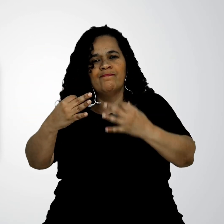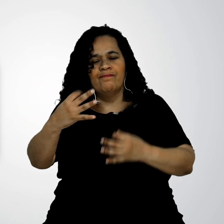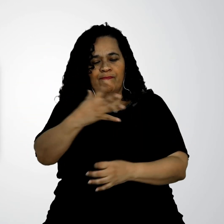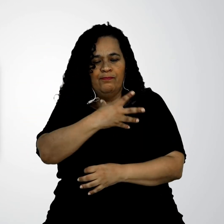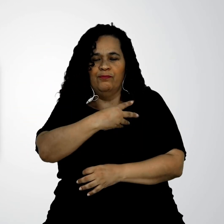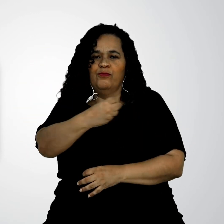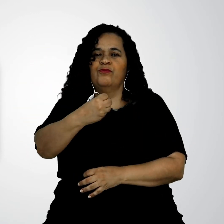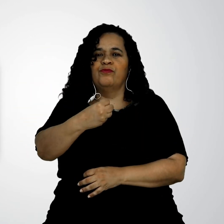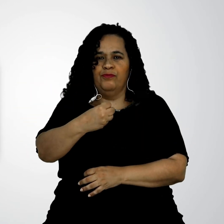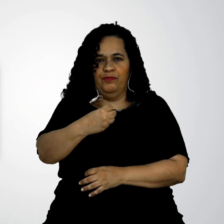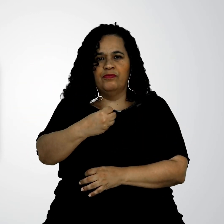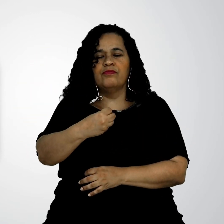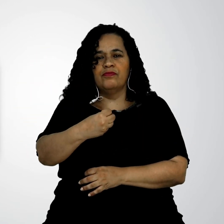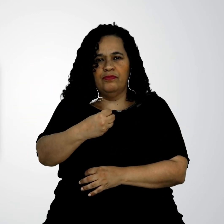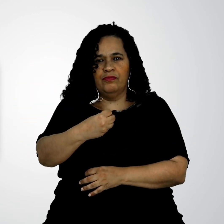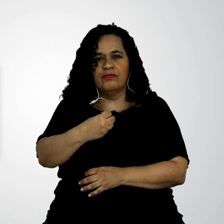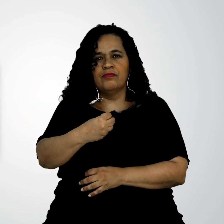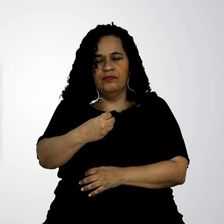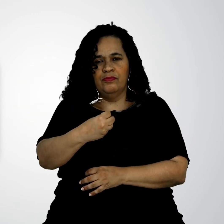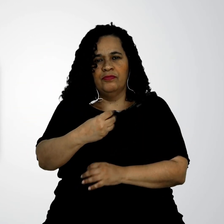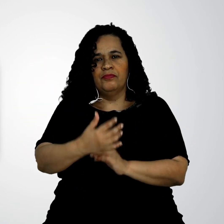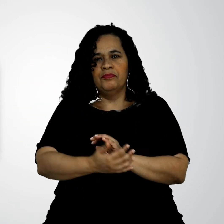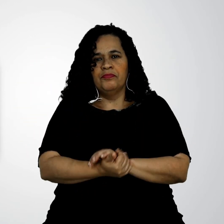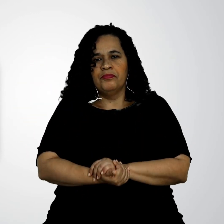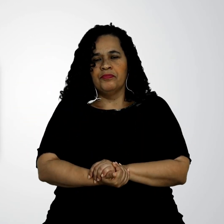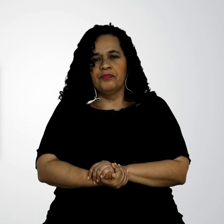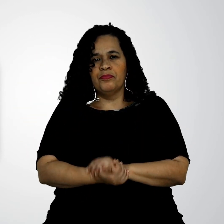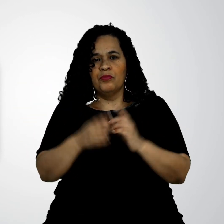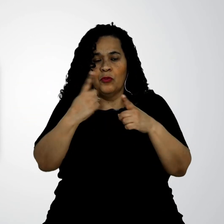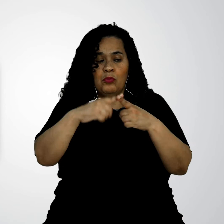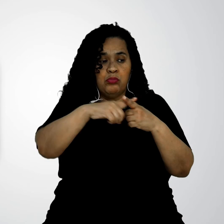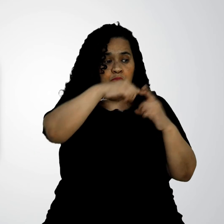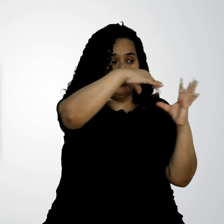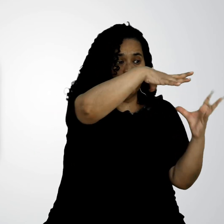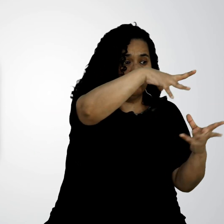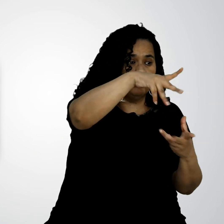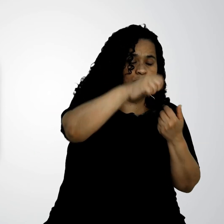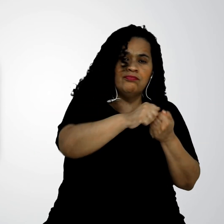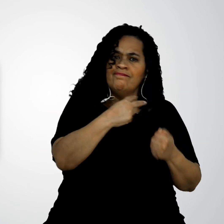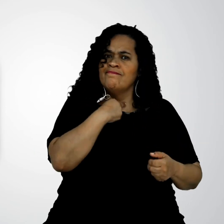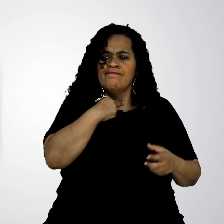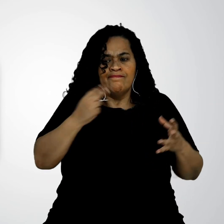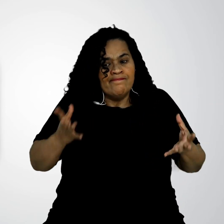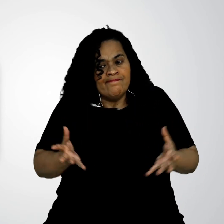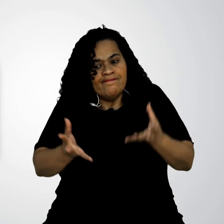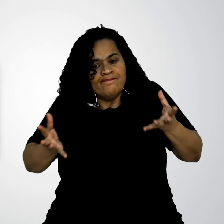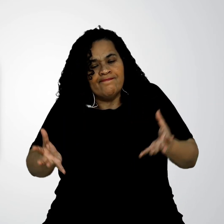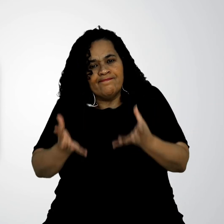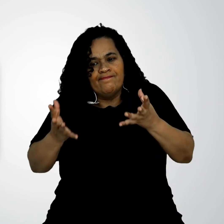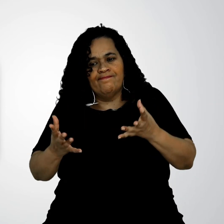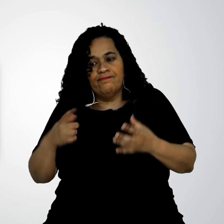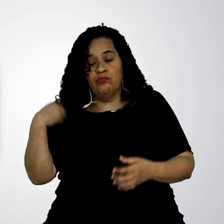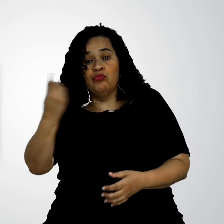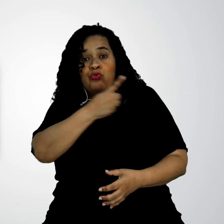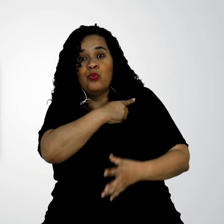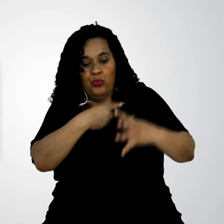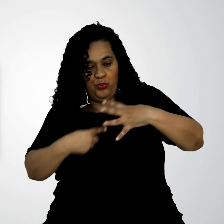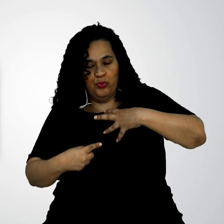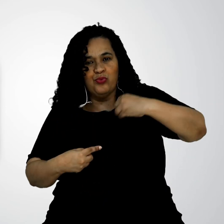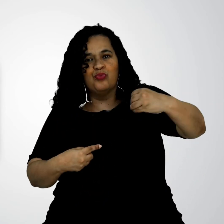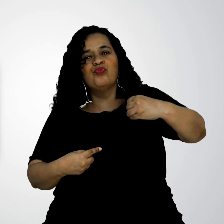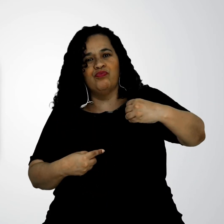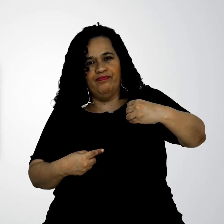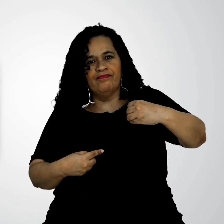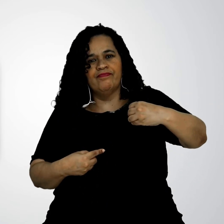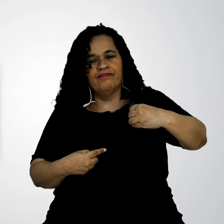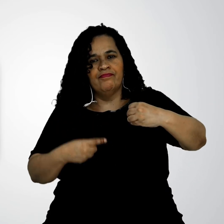de lá influencia mais do que o lado de cá. Né? Sim, sim. Então nós deveríamos influenciar mais, nos aproximar mais, a